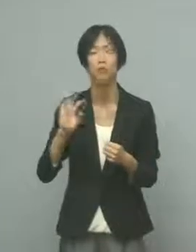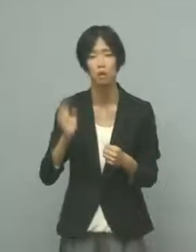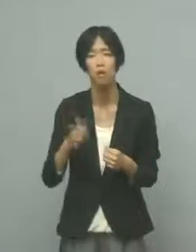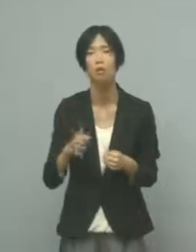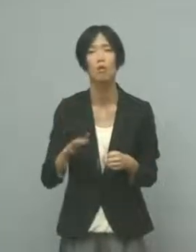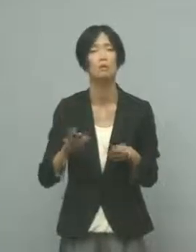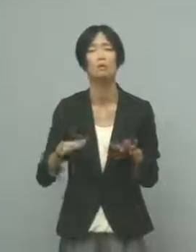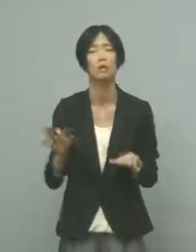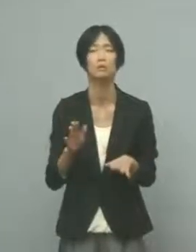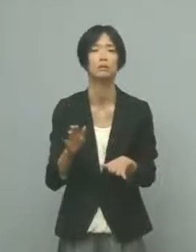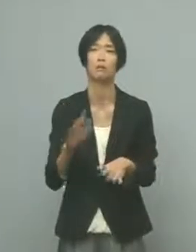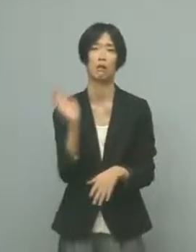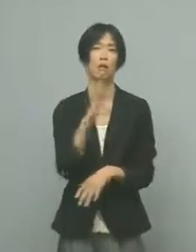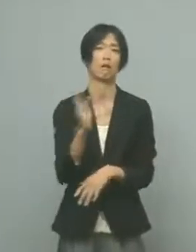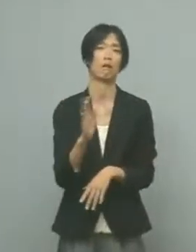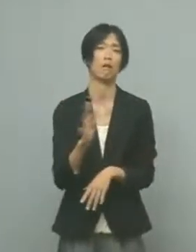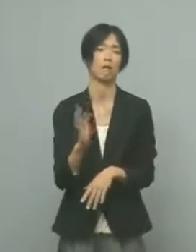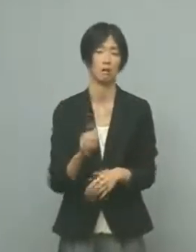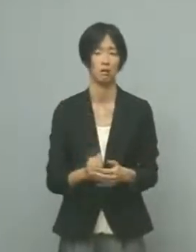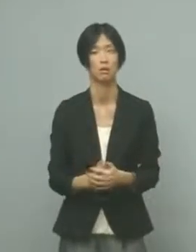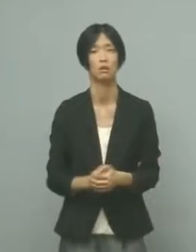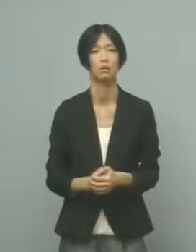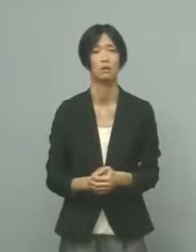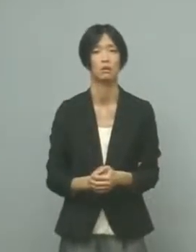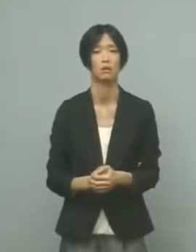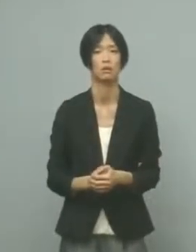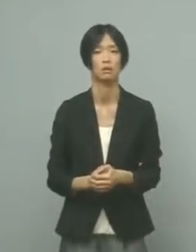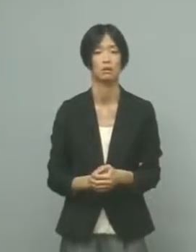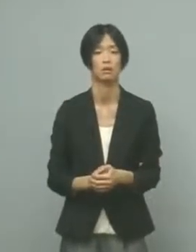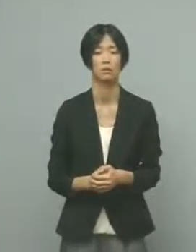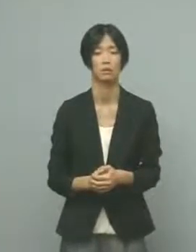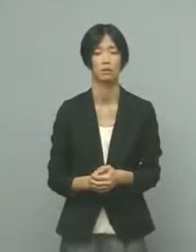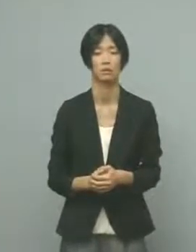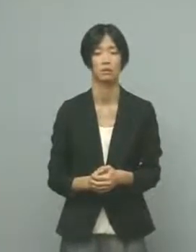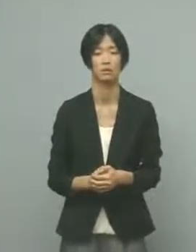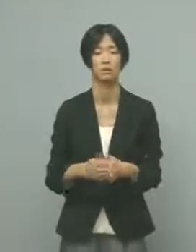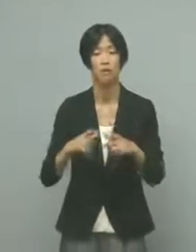近年は、もう全国的に、